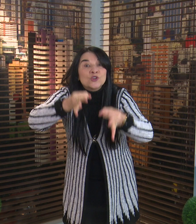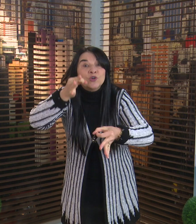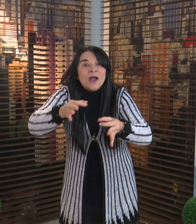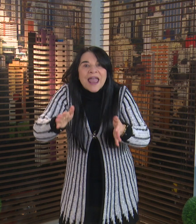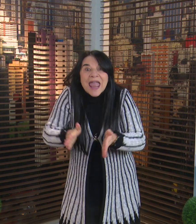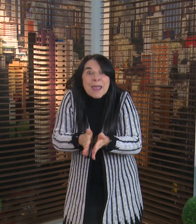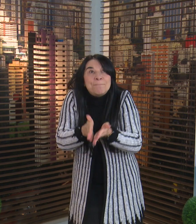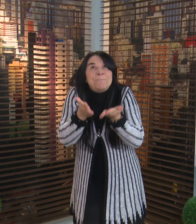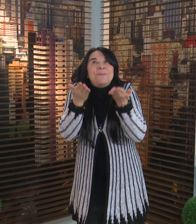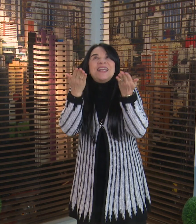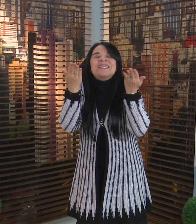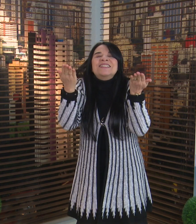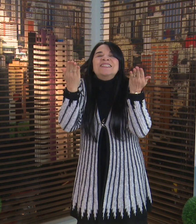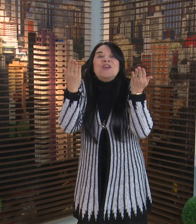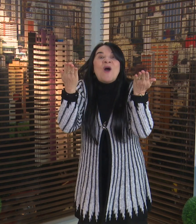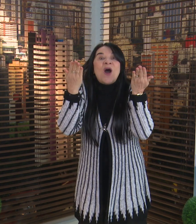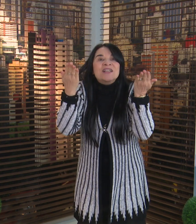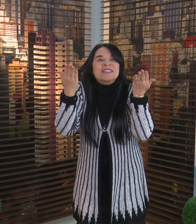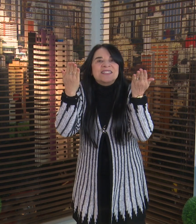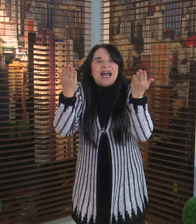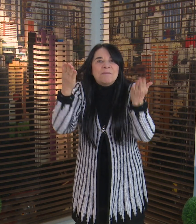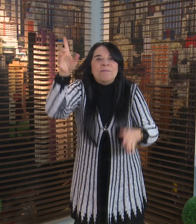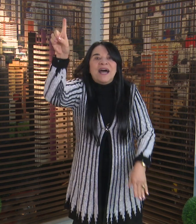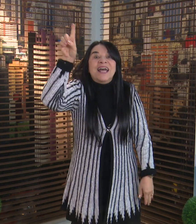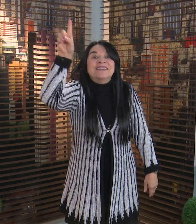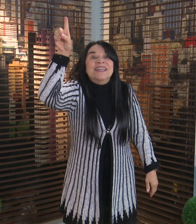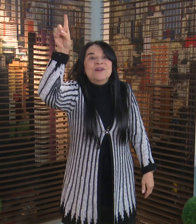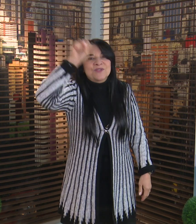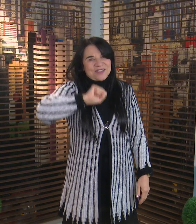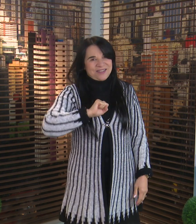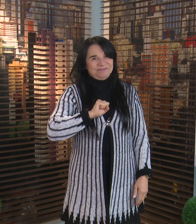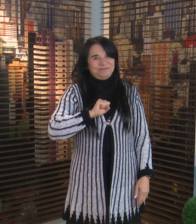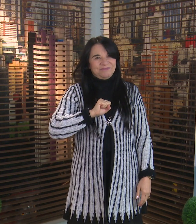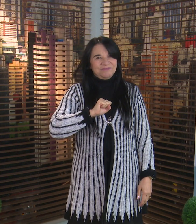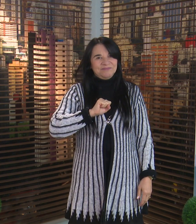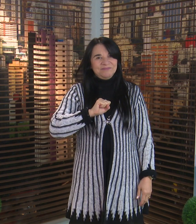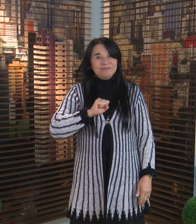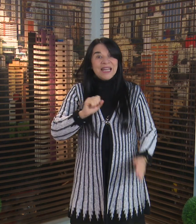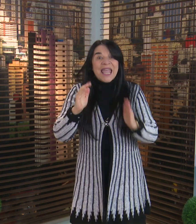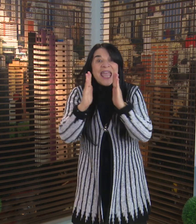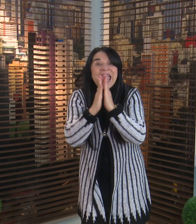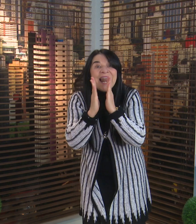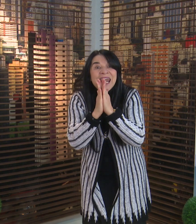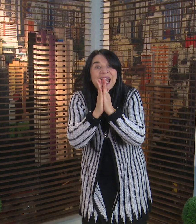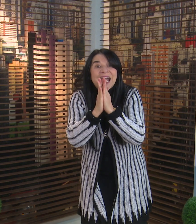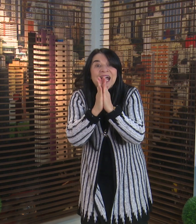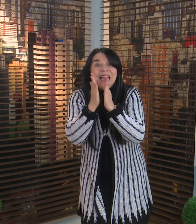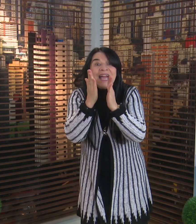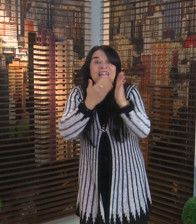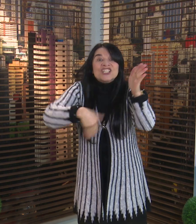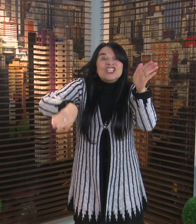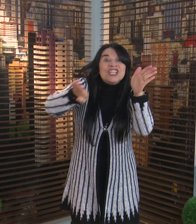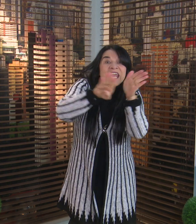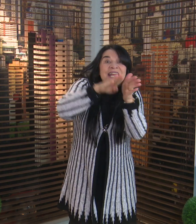justo é preciosa para Deus. Ela chega